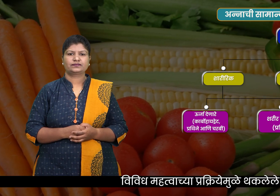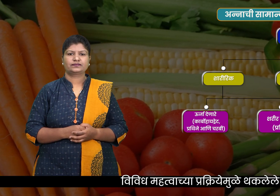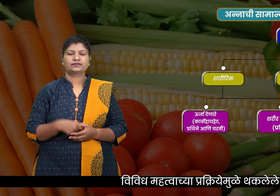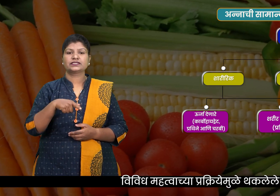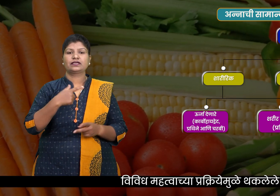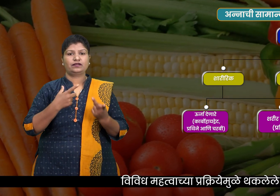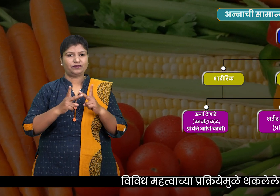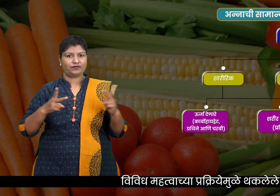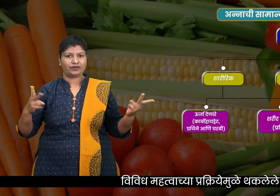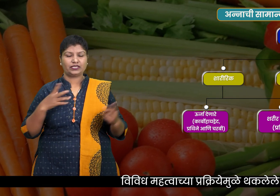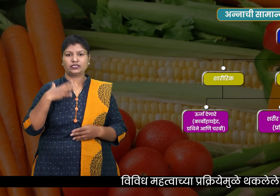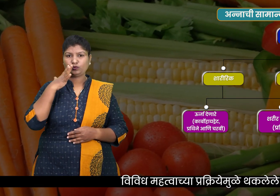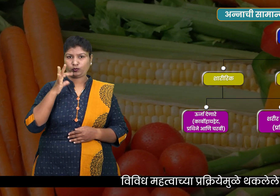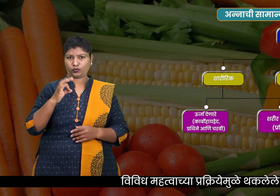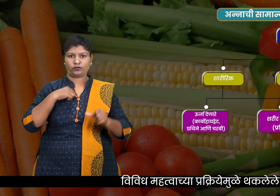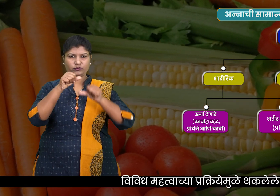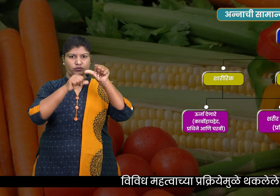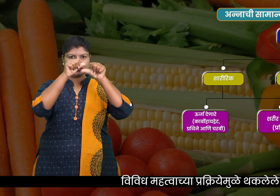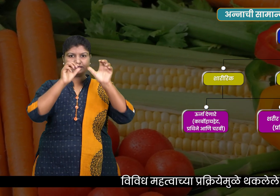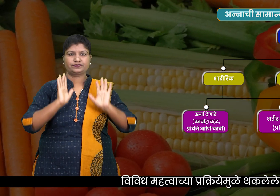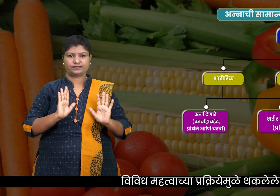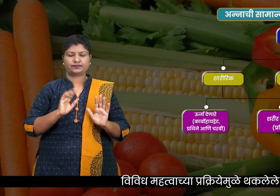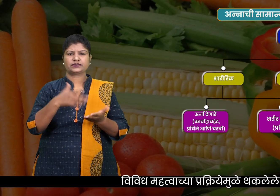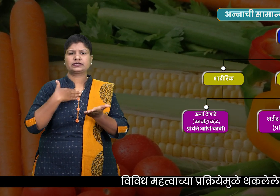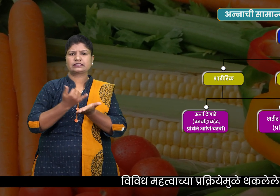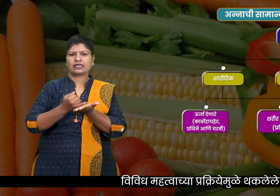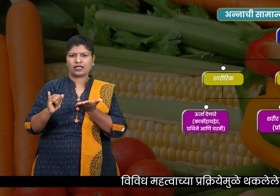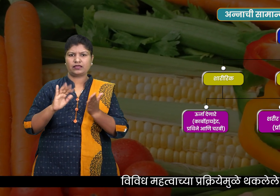विविध महत्त्वाच्या प्रक्रियेमुळे थकलेले